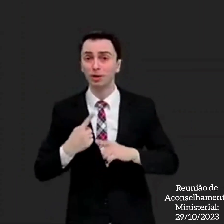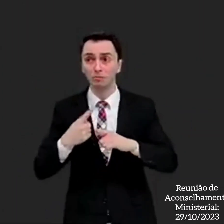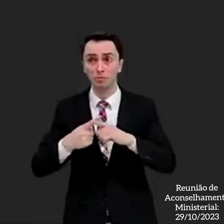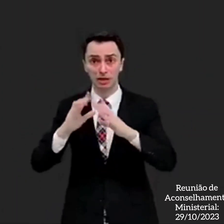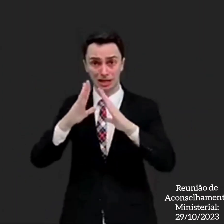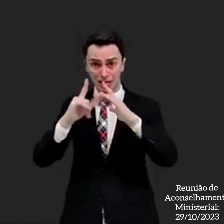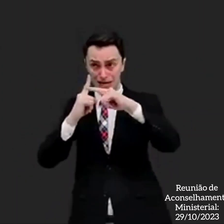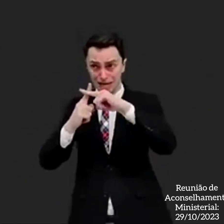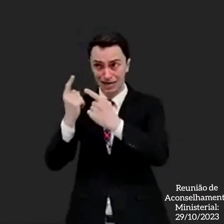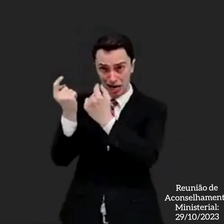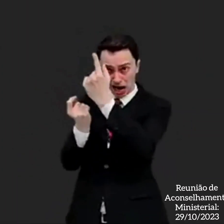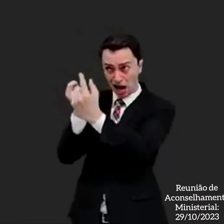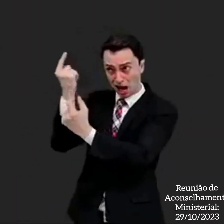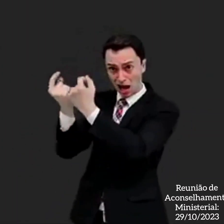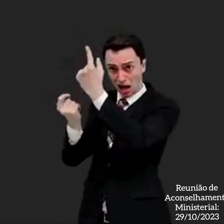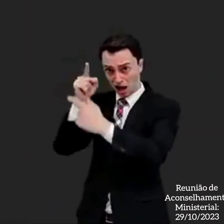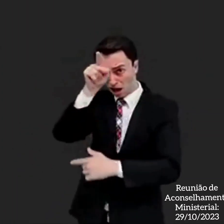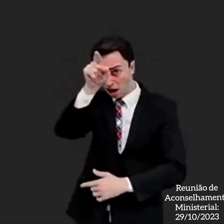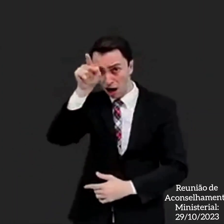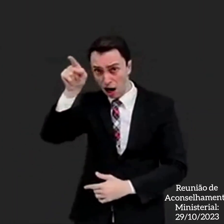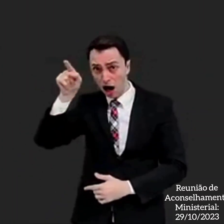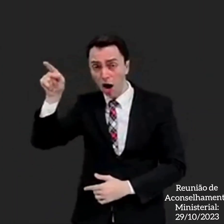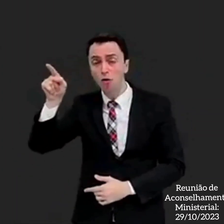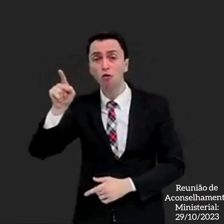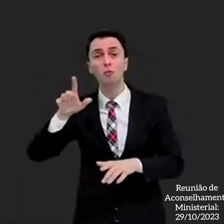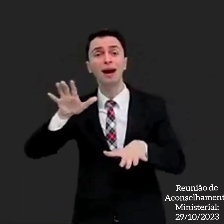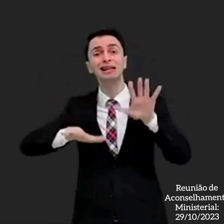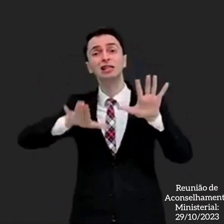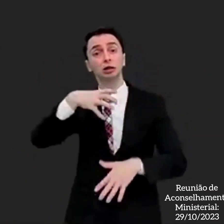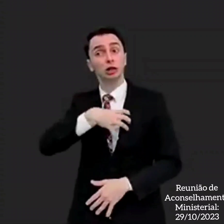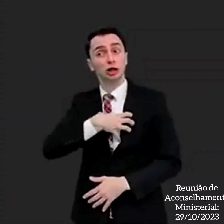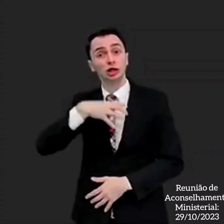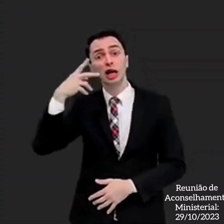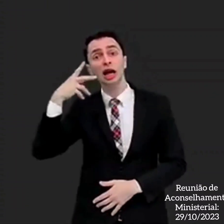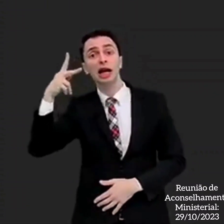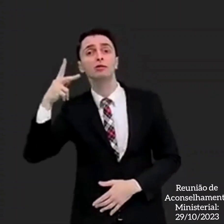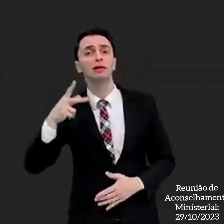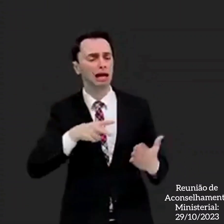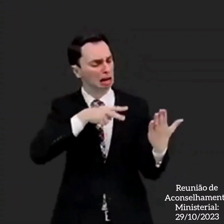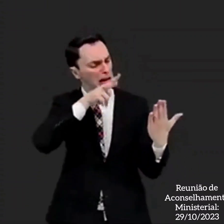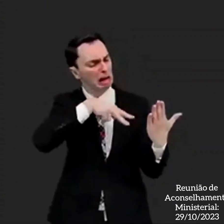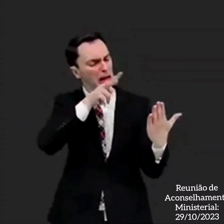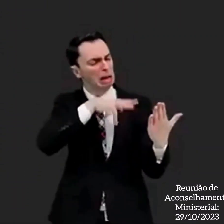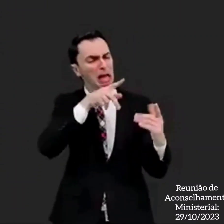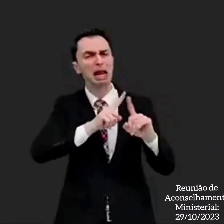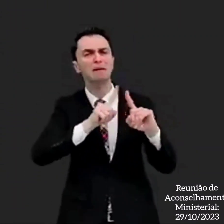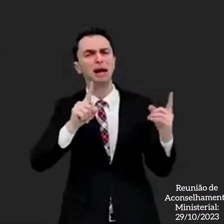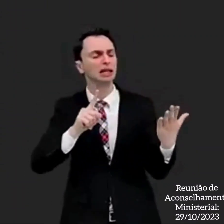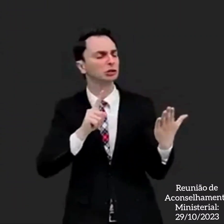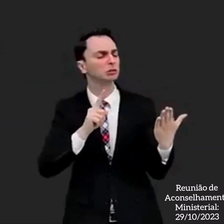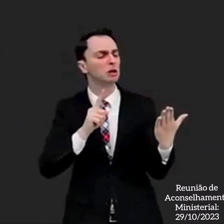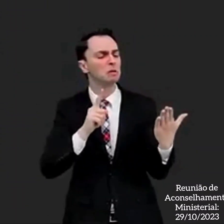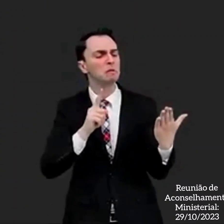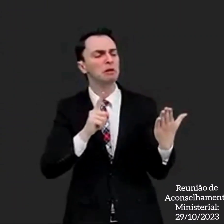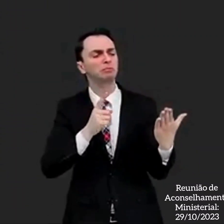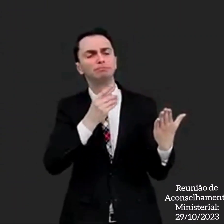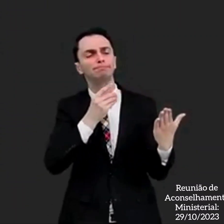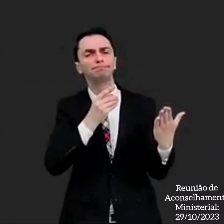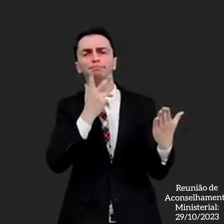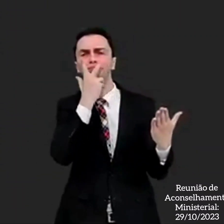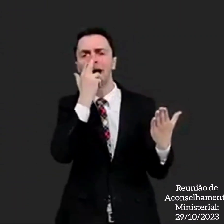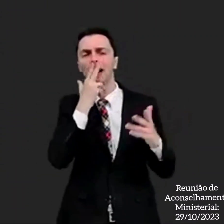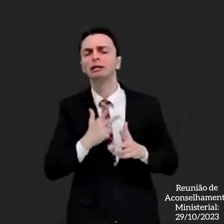delas, por determinação míope e arbitrária de suas amarras teológicas,